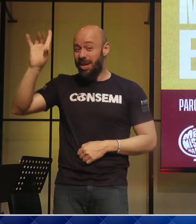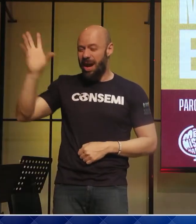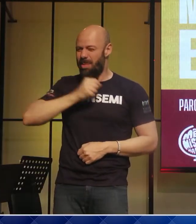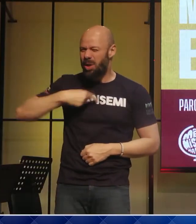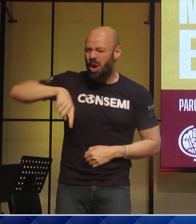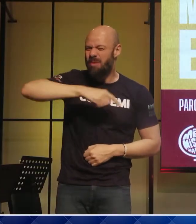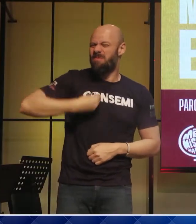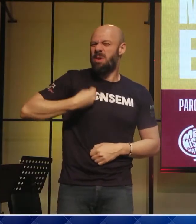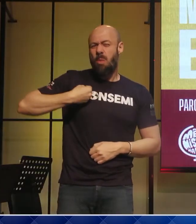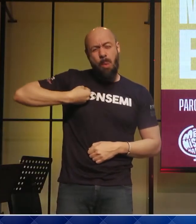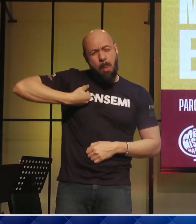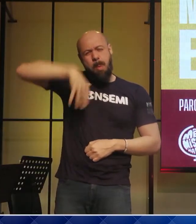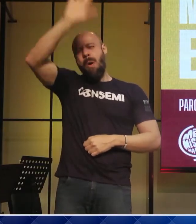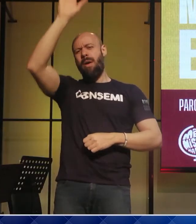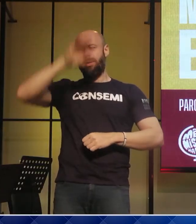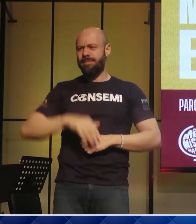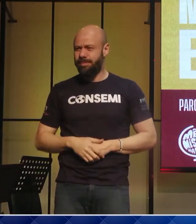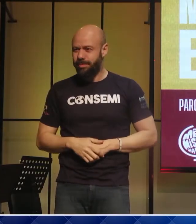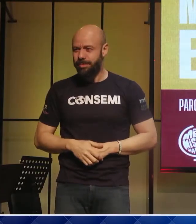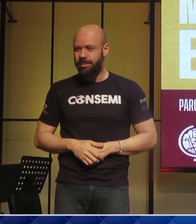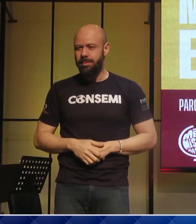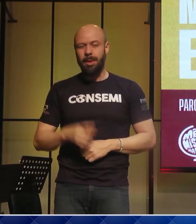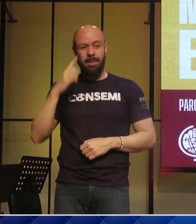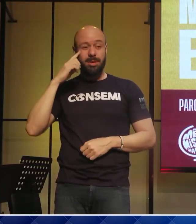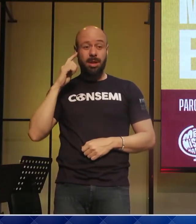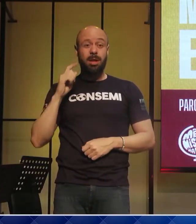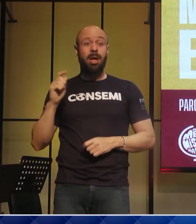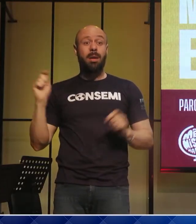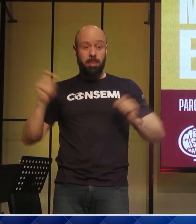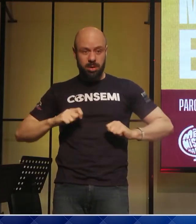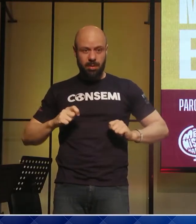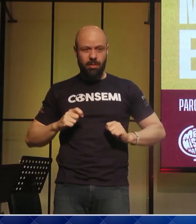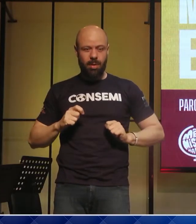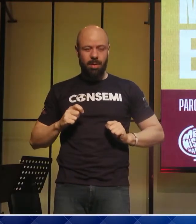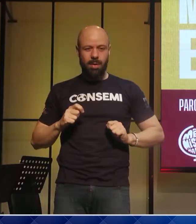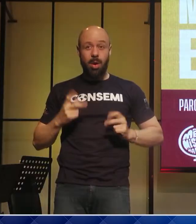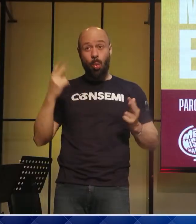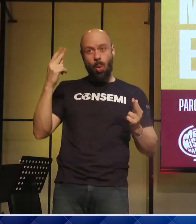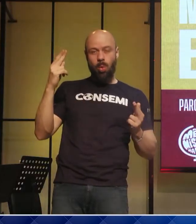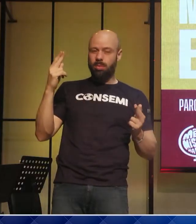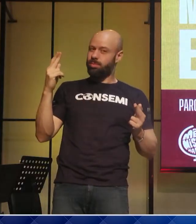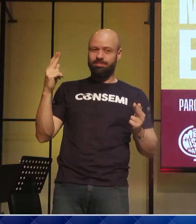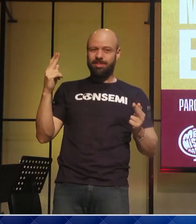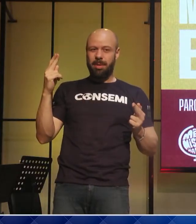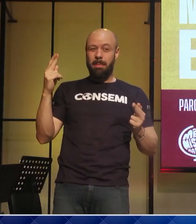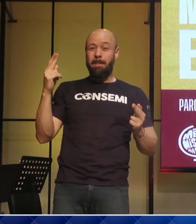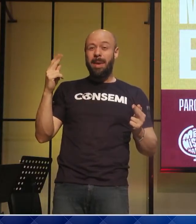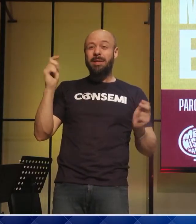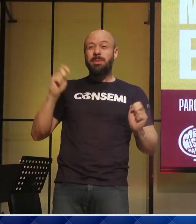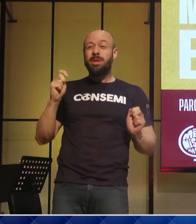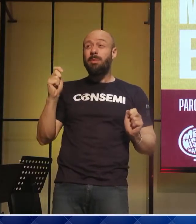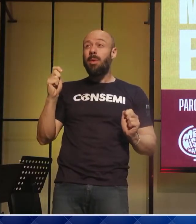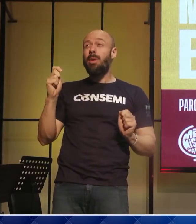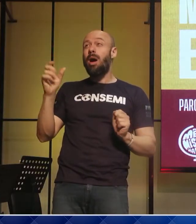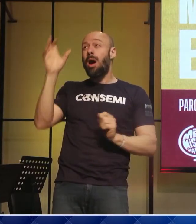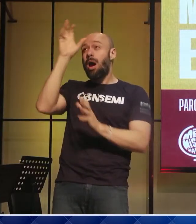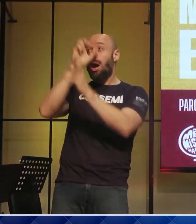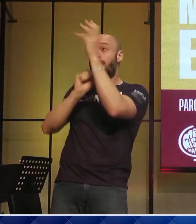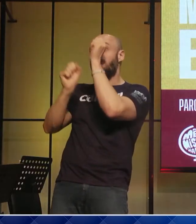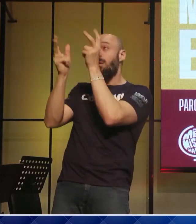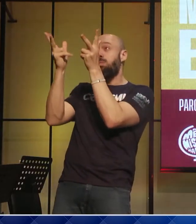imagine Deus. É claro que é impossível ser melhor que Deus, mas a ideia de Deus é que nós sejamos